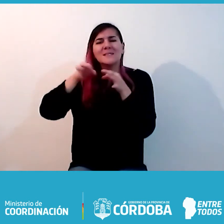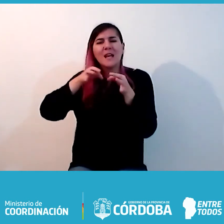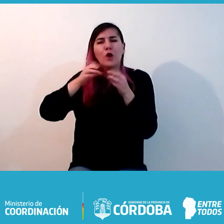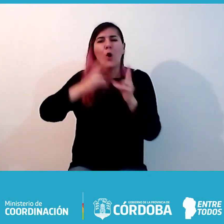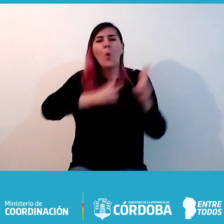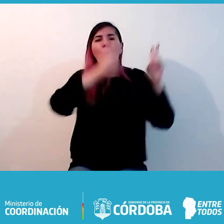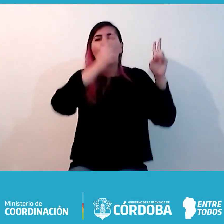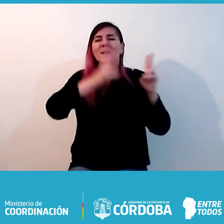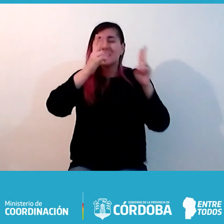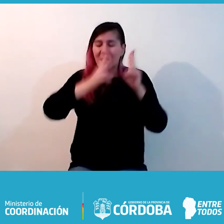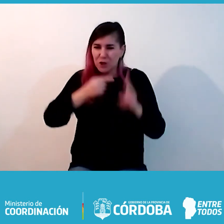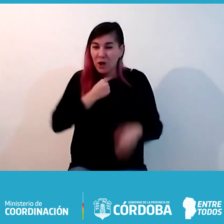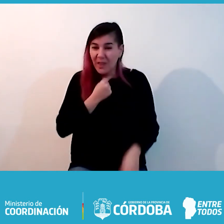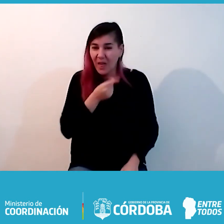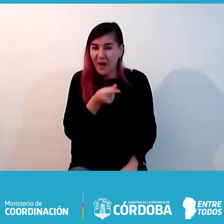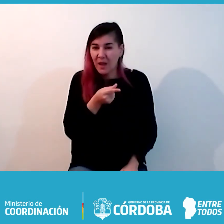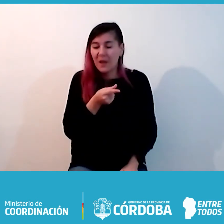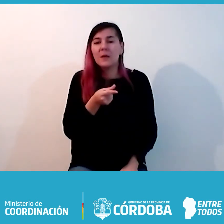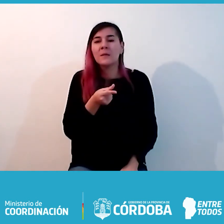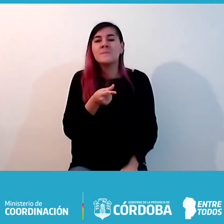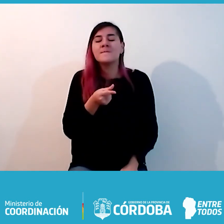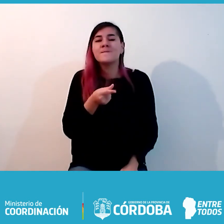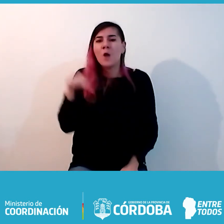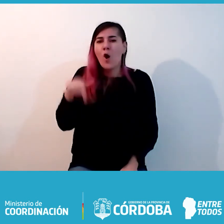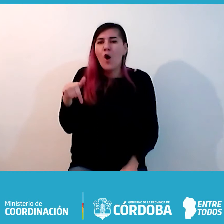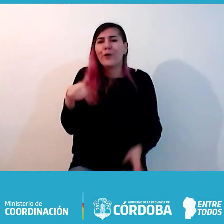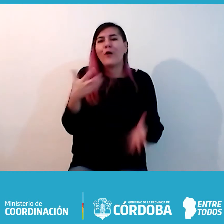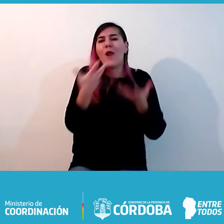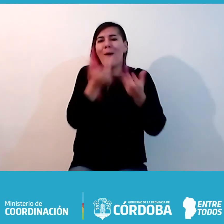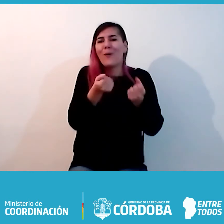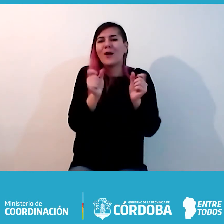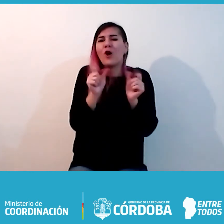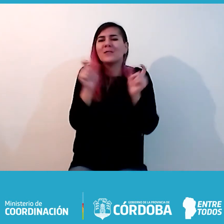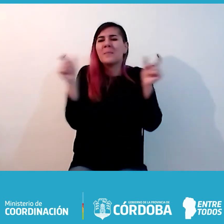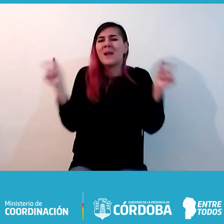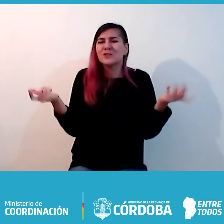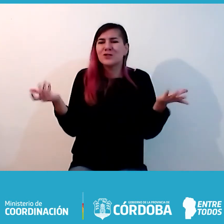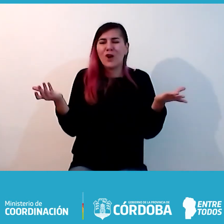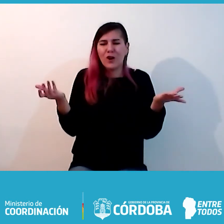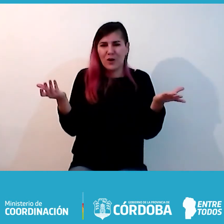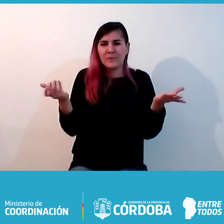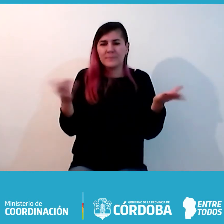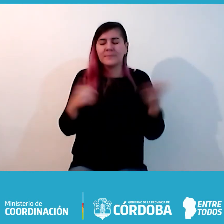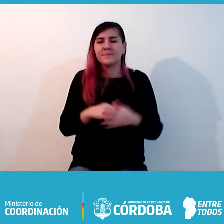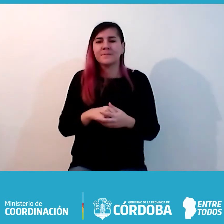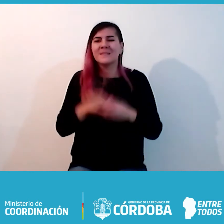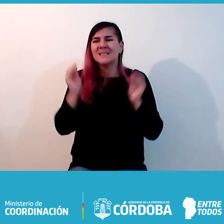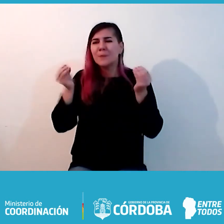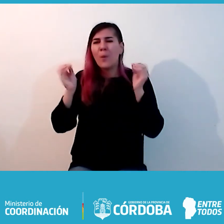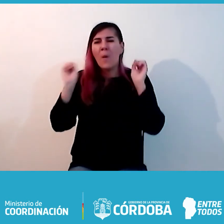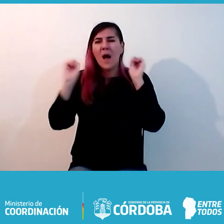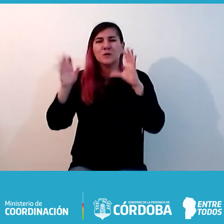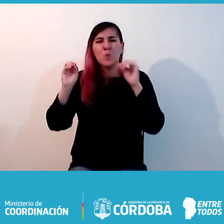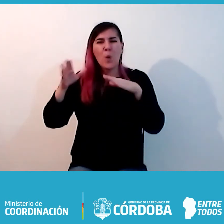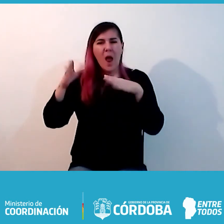que se quiere proyectar con la obra solo hace a colaborar con la contaminación de napas, la diseminación de basurales a cielo